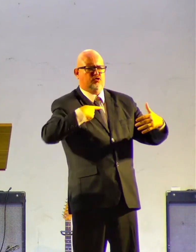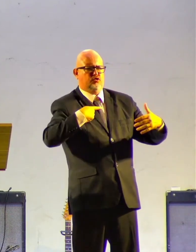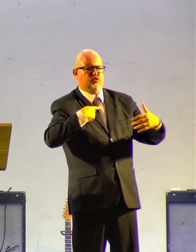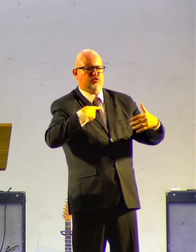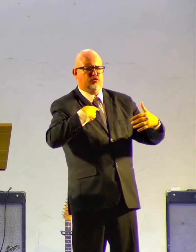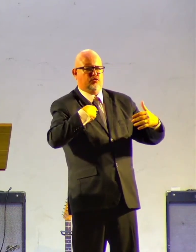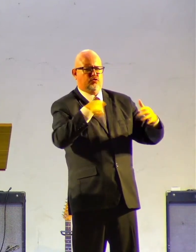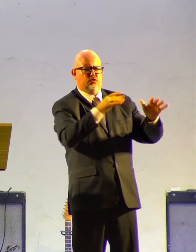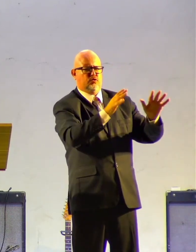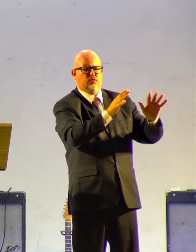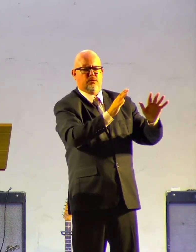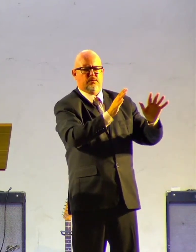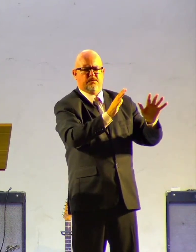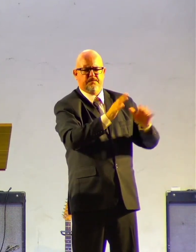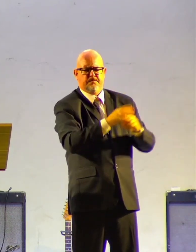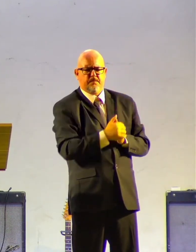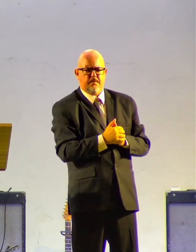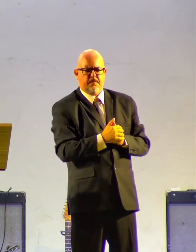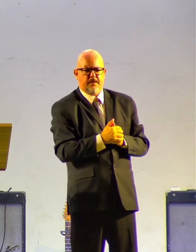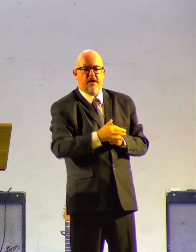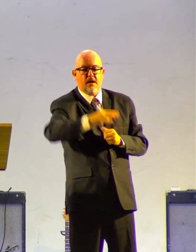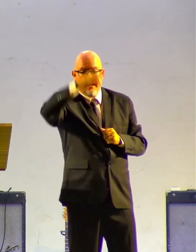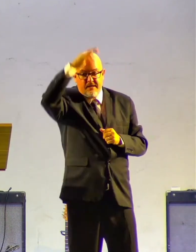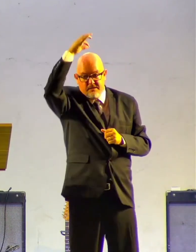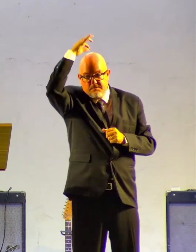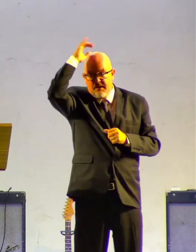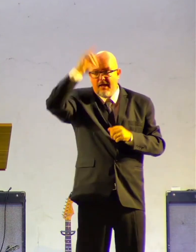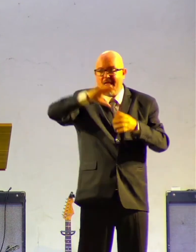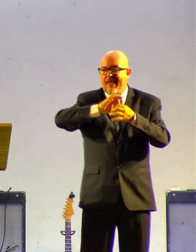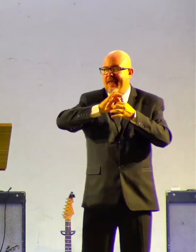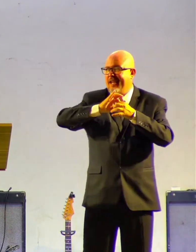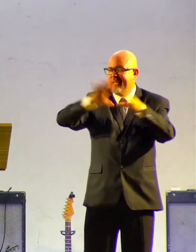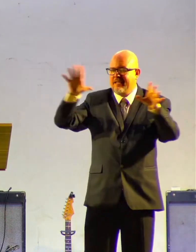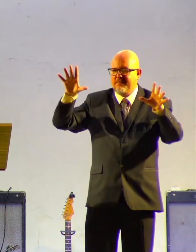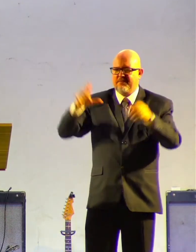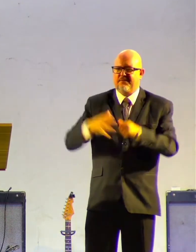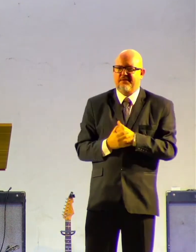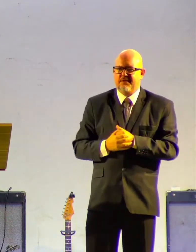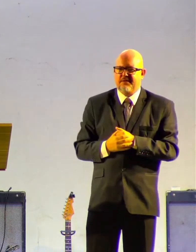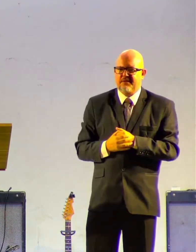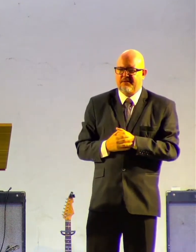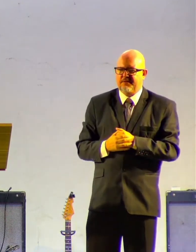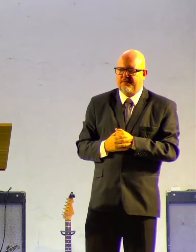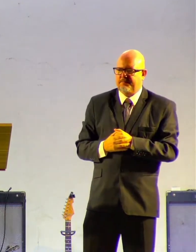pastores. O Espírito Santo é livre, Ele sopra onde quer.